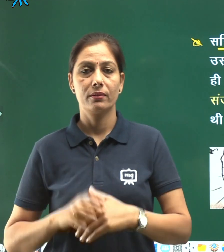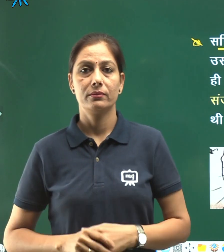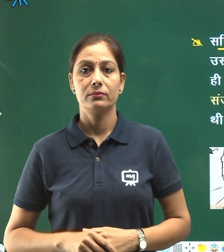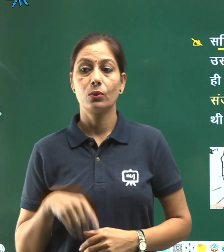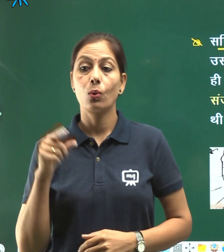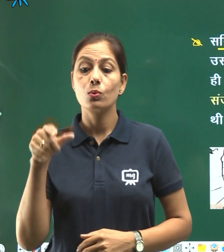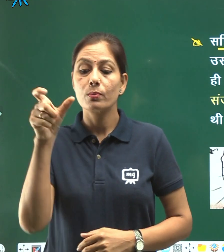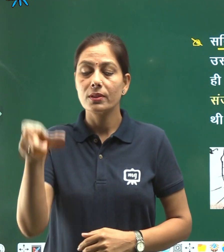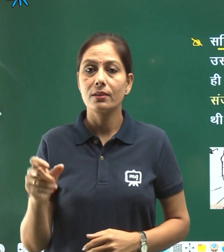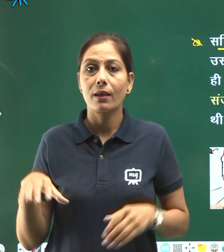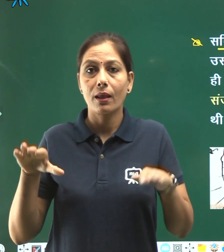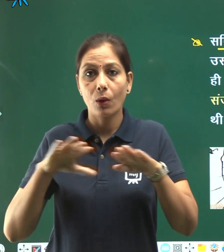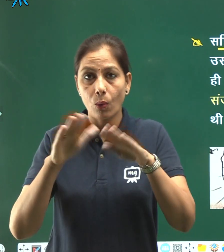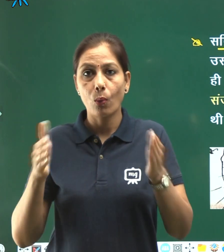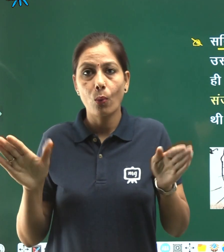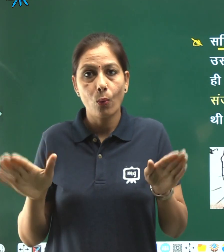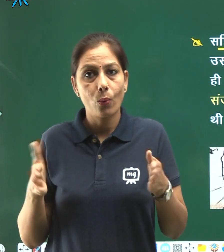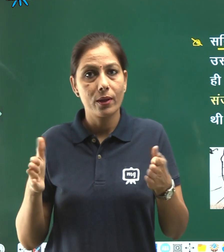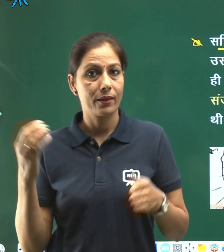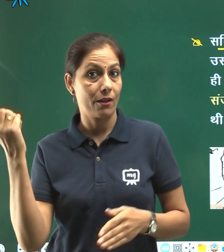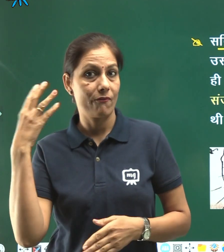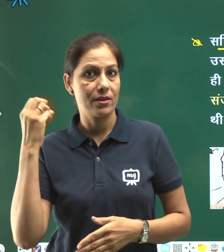उसके ढोलक की आवाज